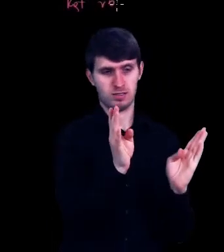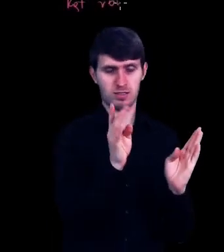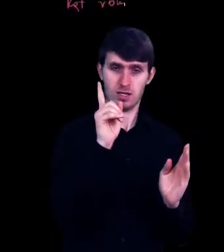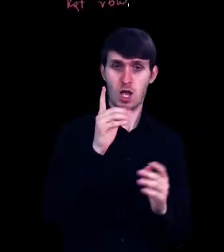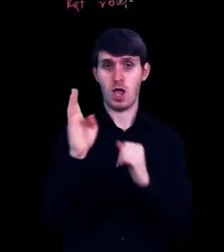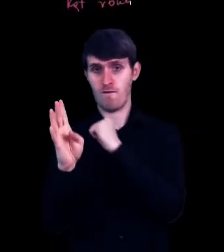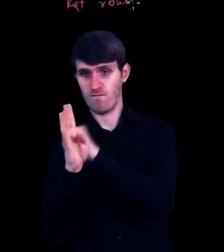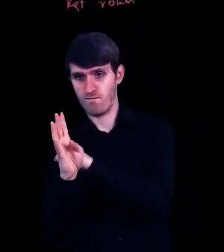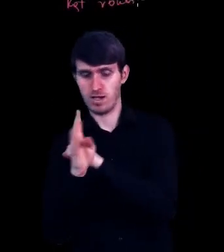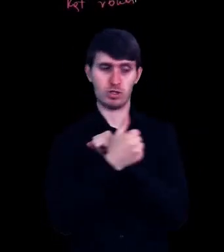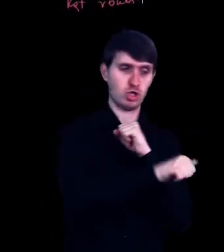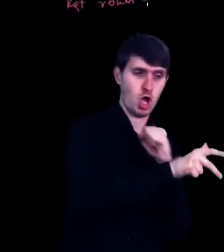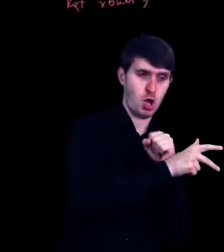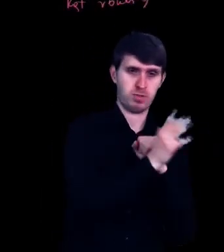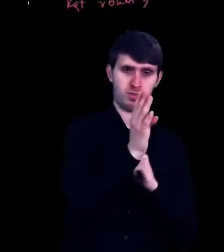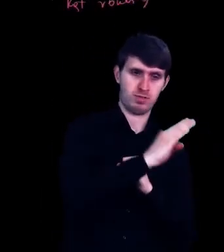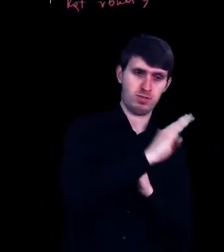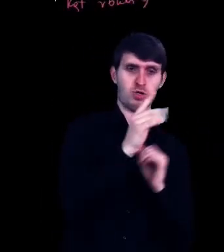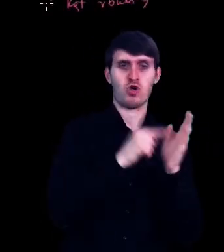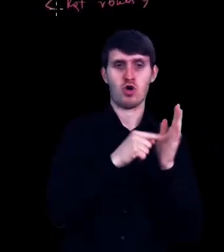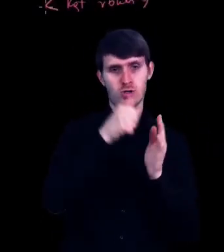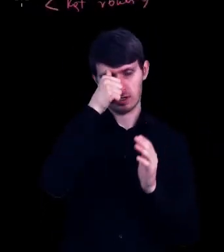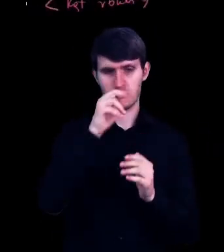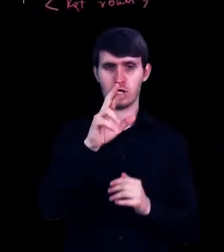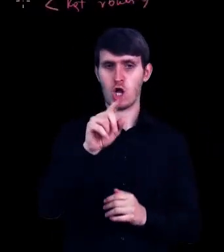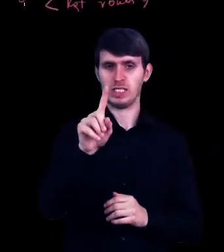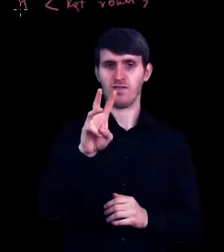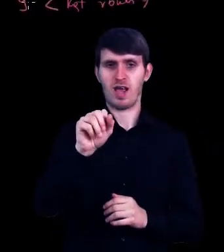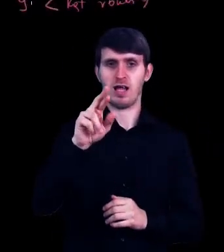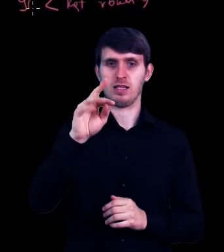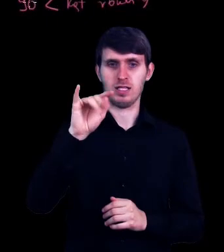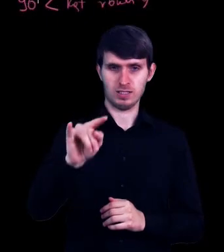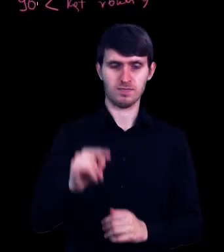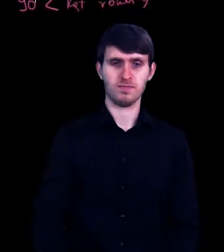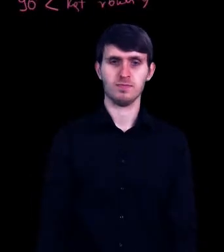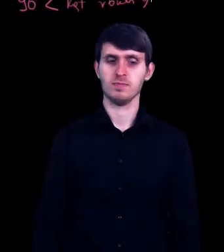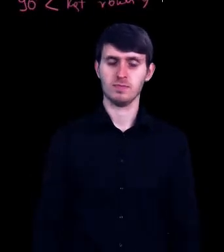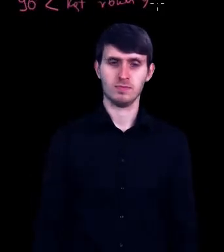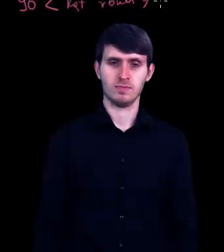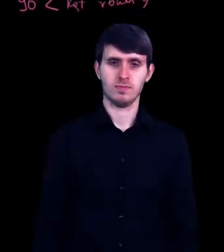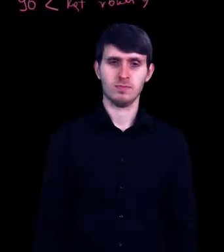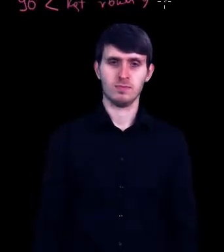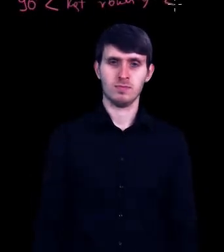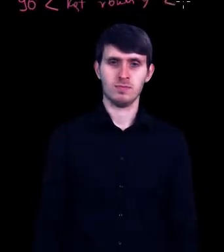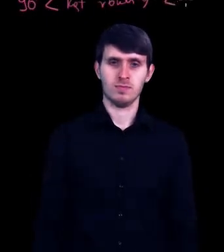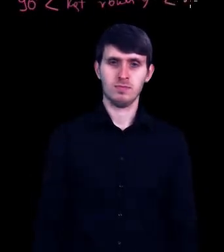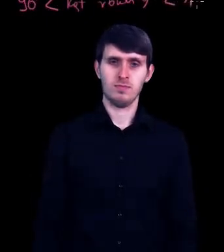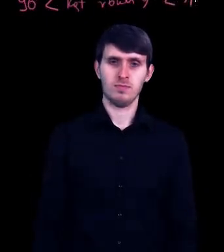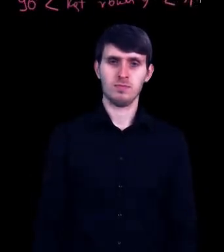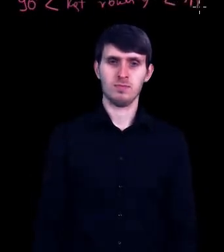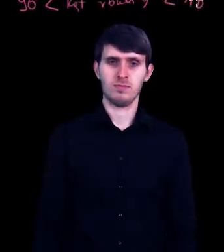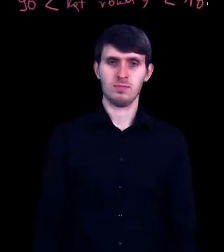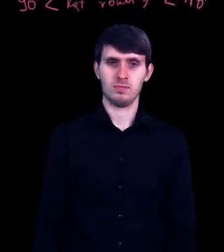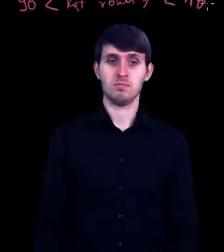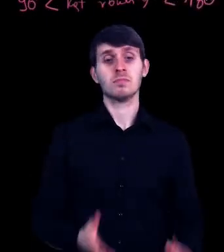rozwarty to będzie kąt większy od 90 stopni, ale mniejszy niż